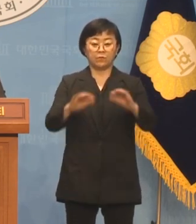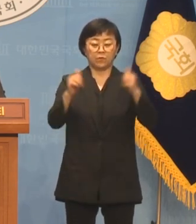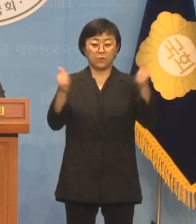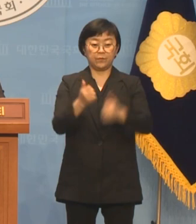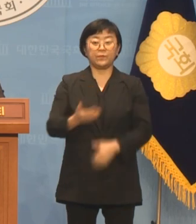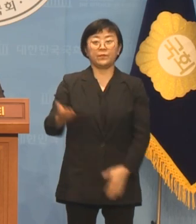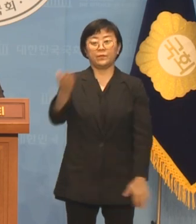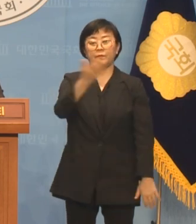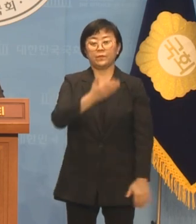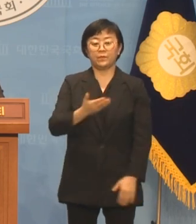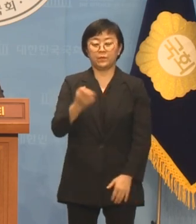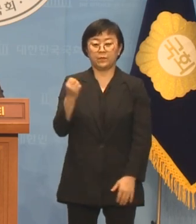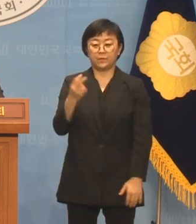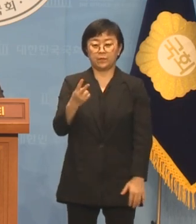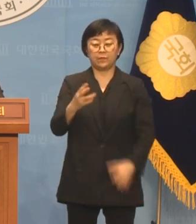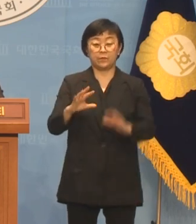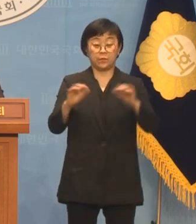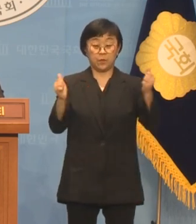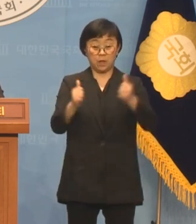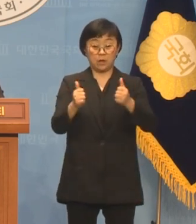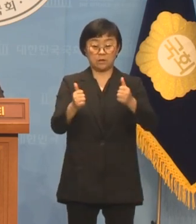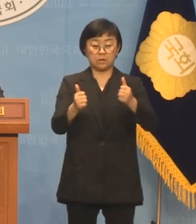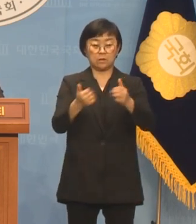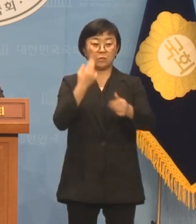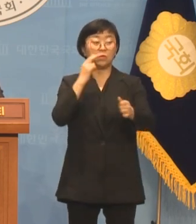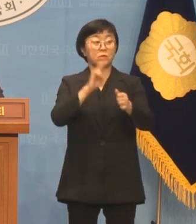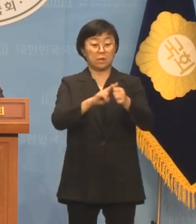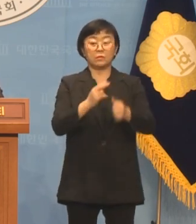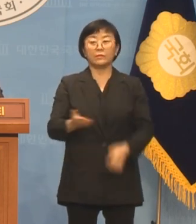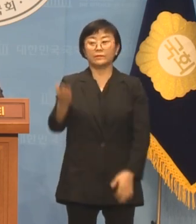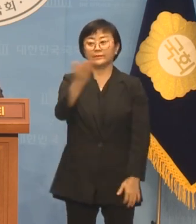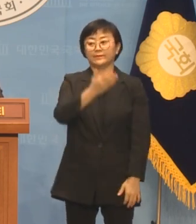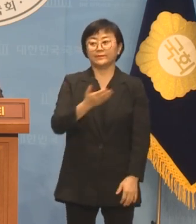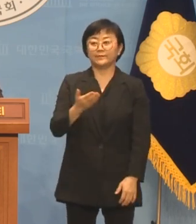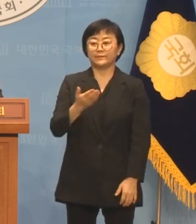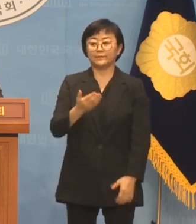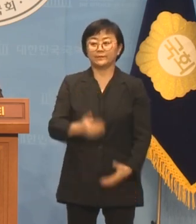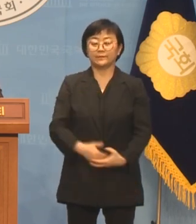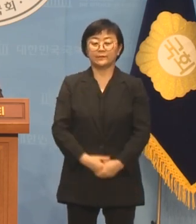국회의원 여러분, 그리고 국회의원직에 도전하시는 여러분,